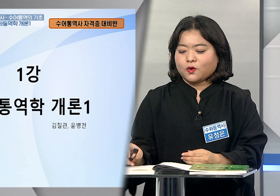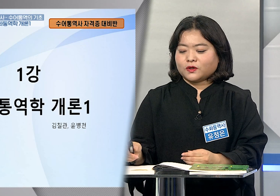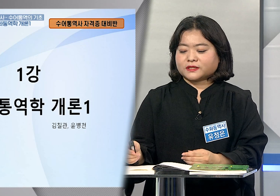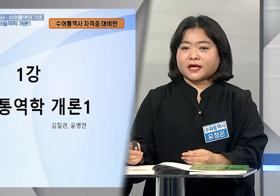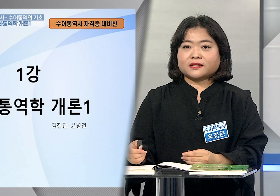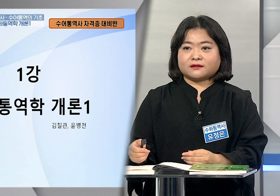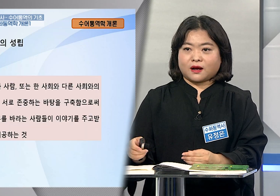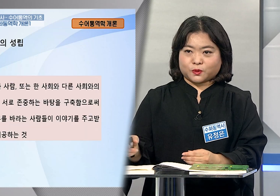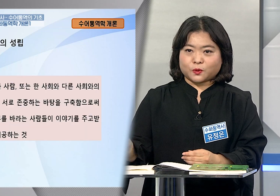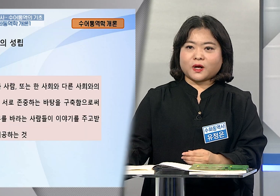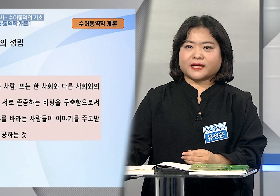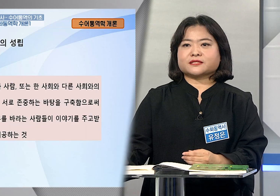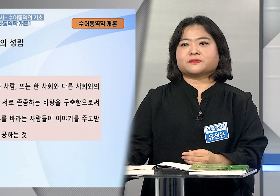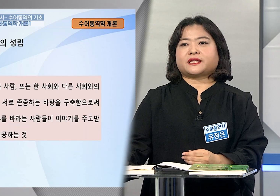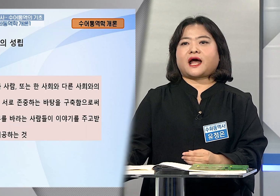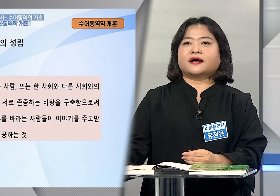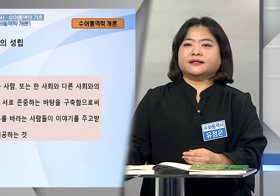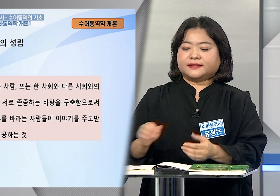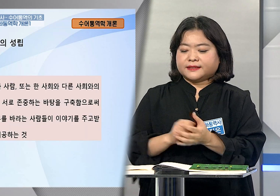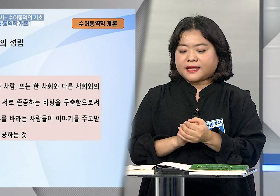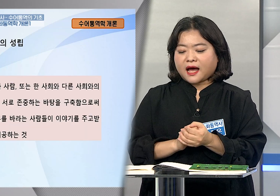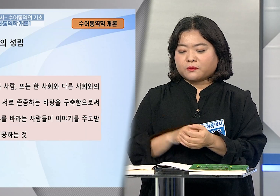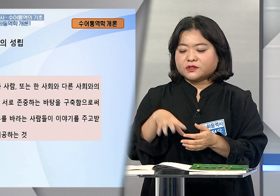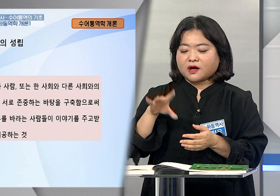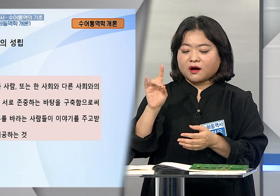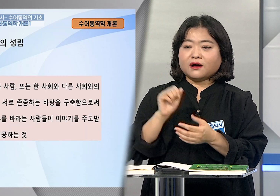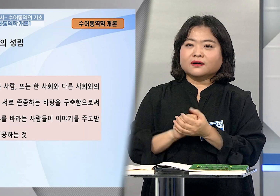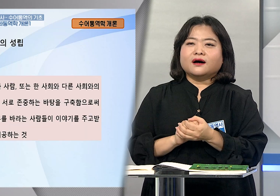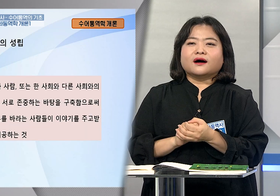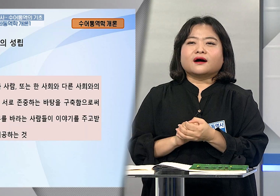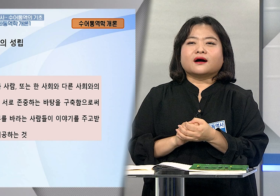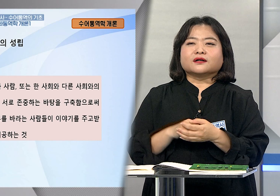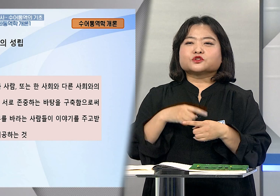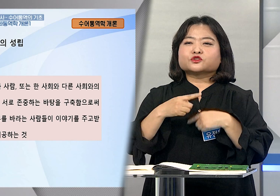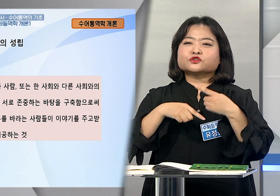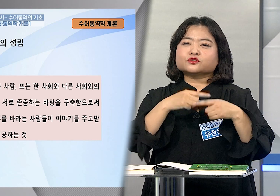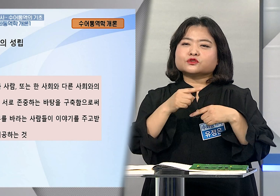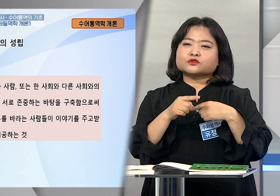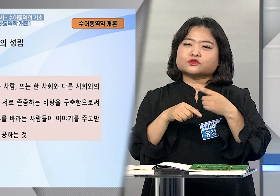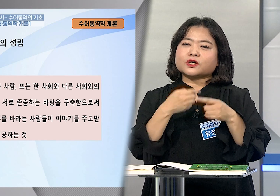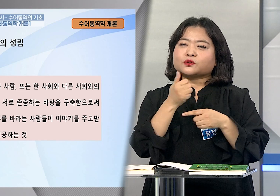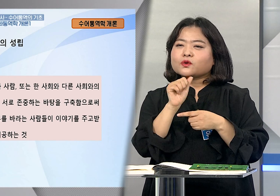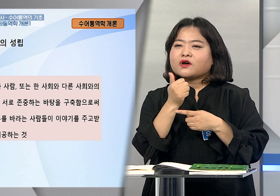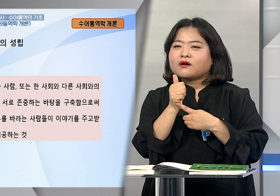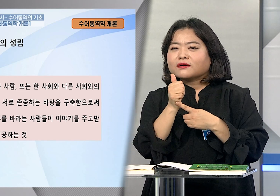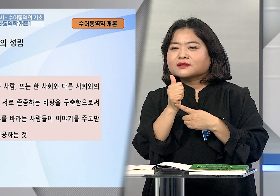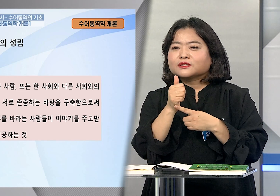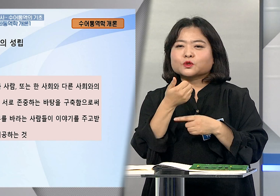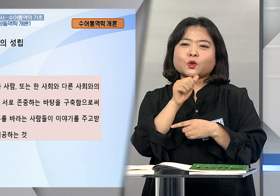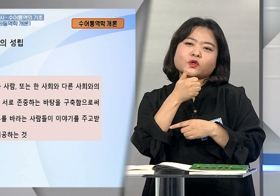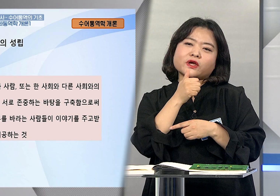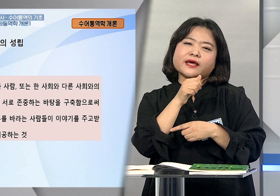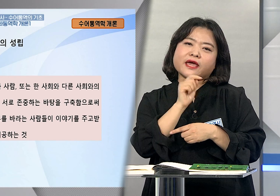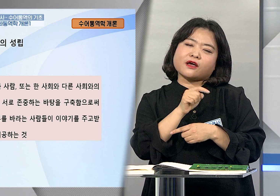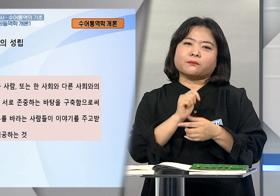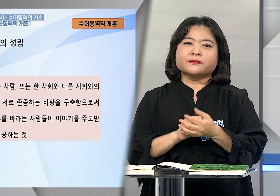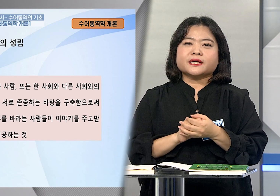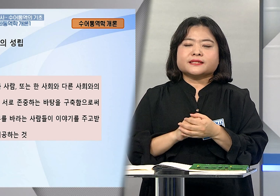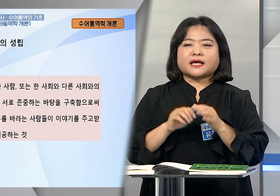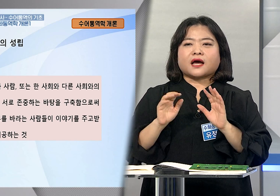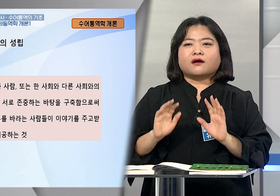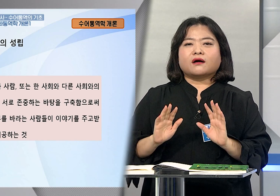드리고 이제 들어가 보도록 하겠습니다. 자, 먼저 수어 통역 그리고 통역의